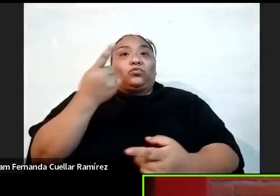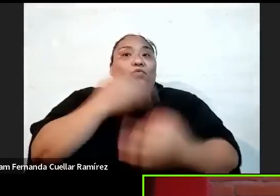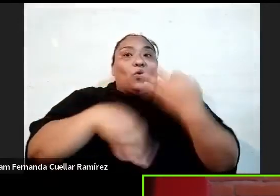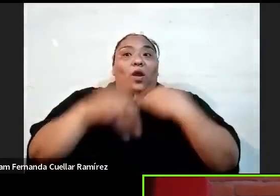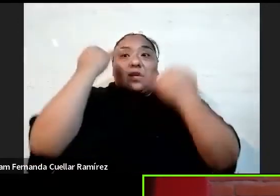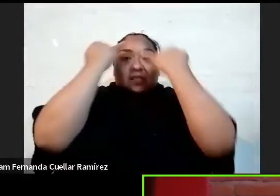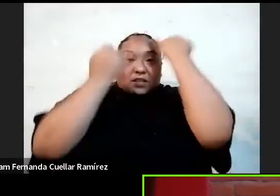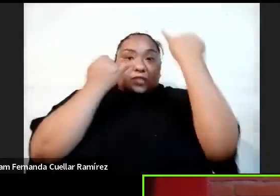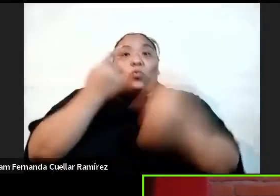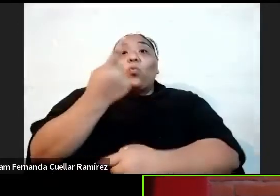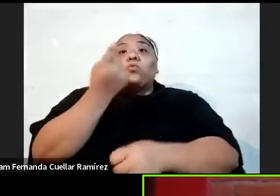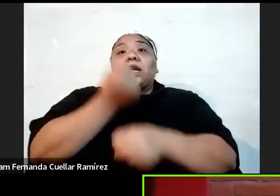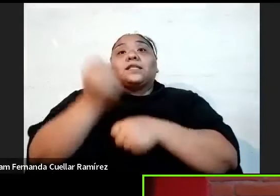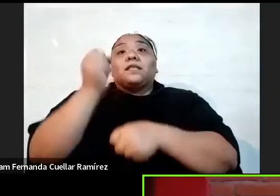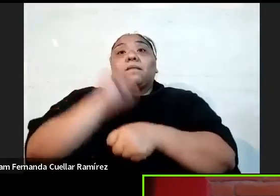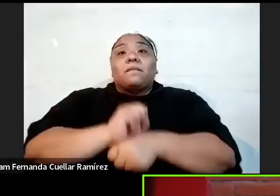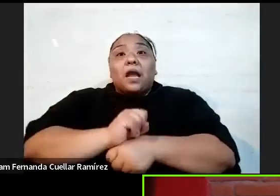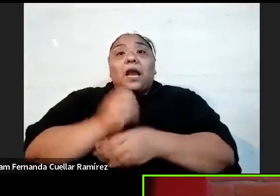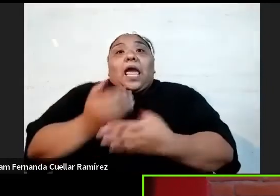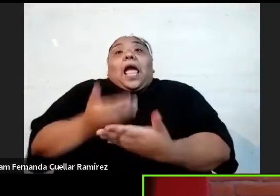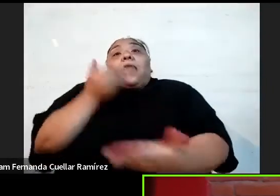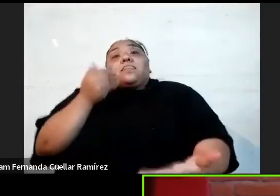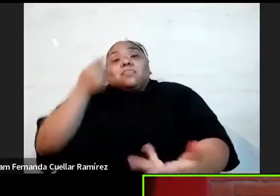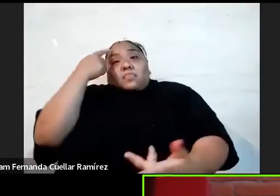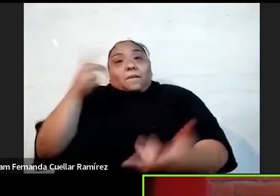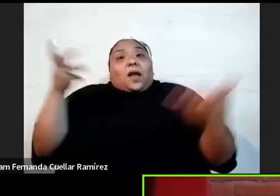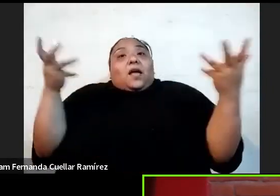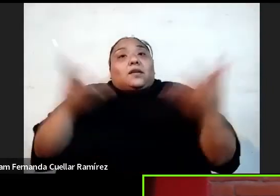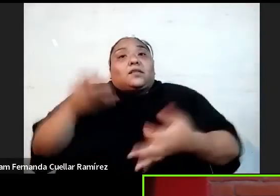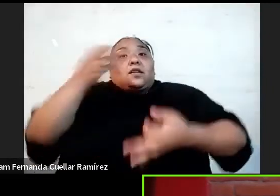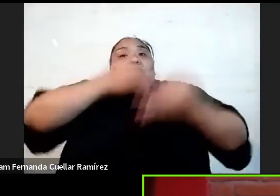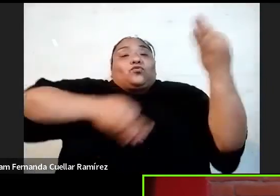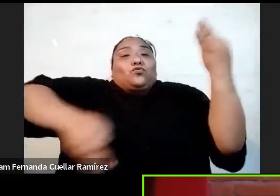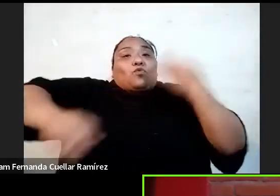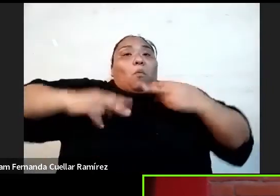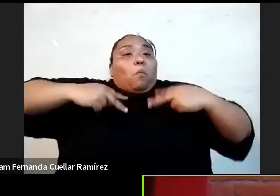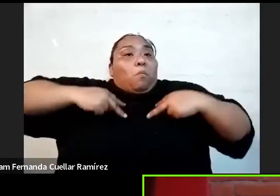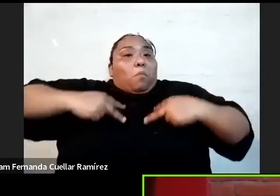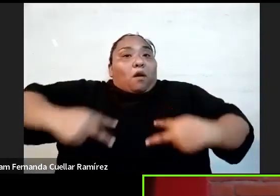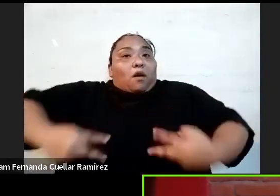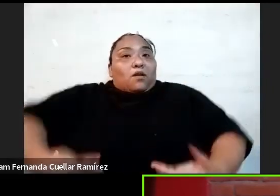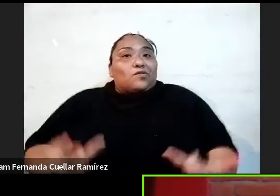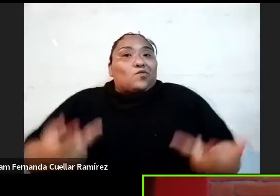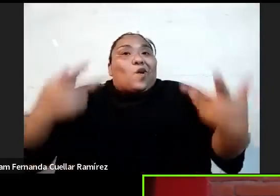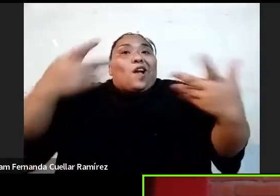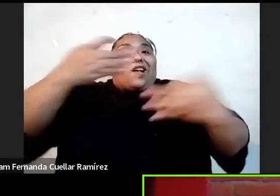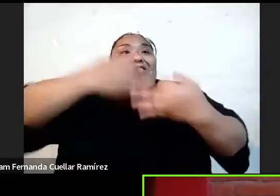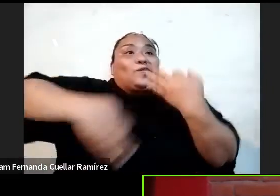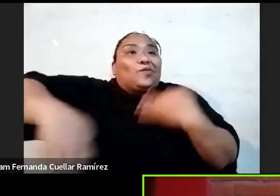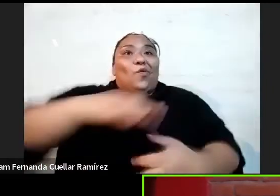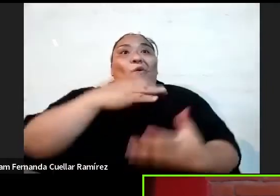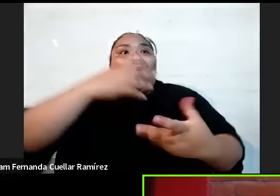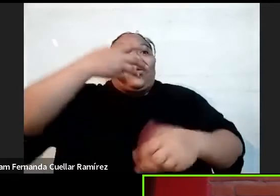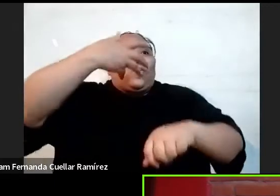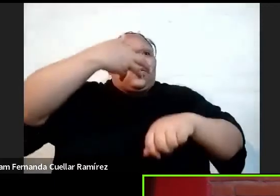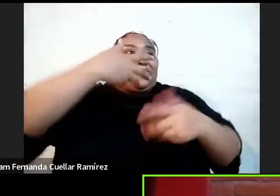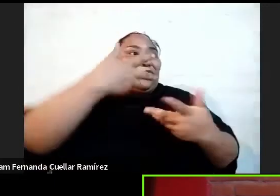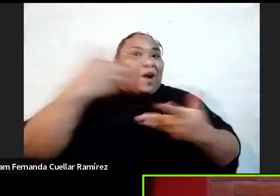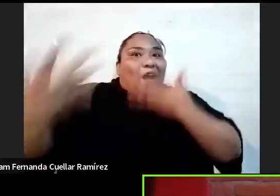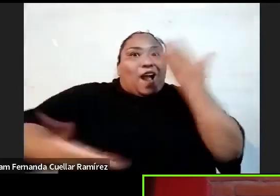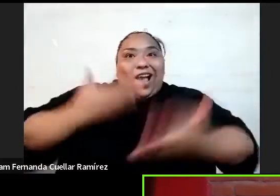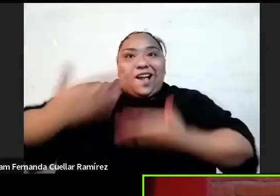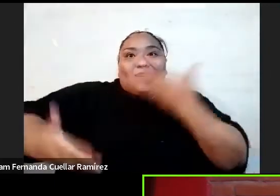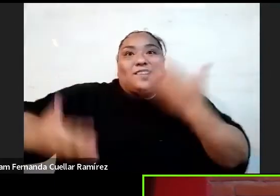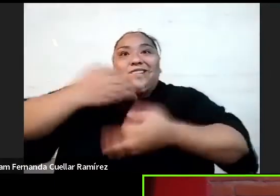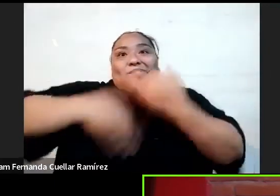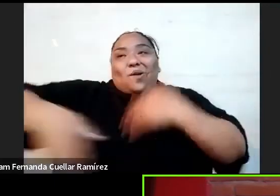para poder hacer el vestuario, el show, el número musical, aprendernos la letra de la